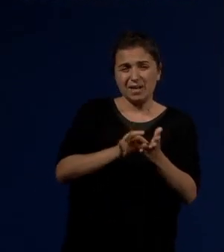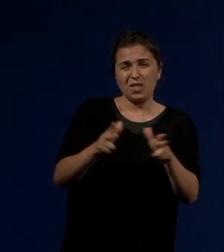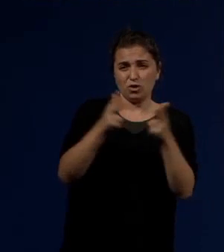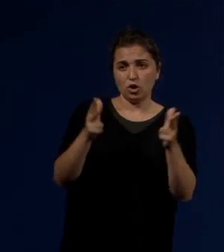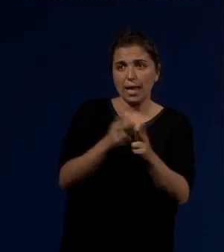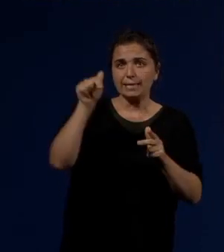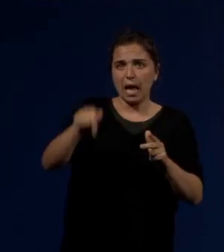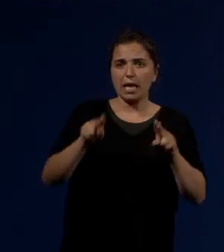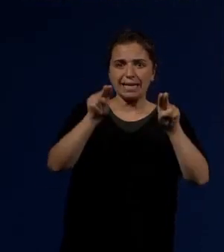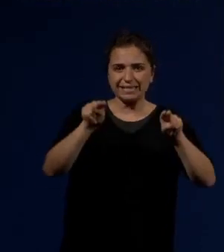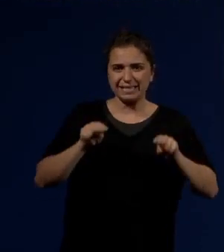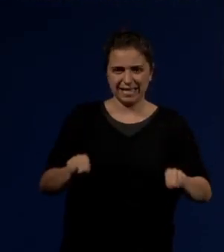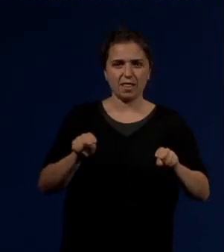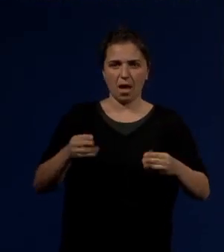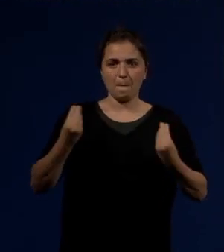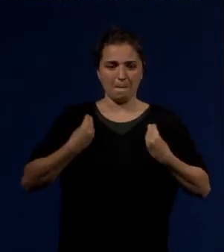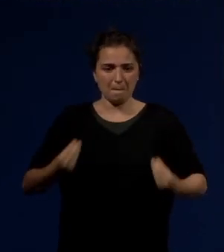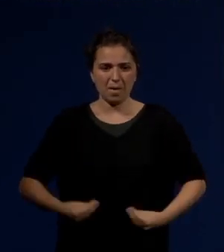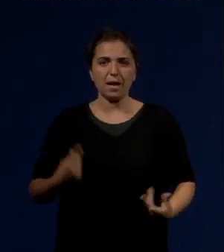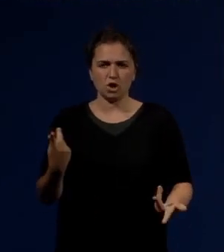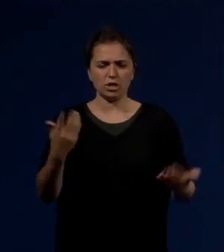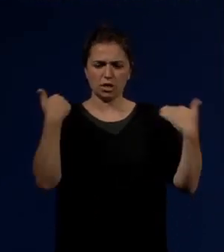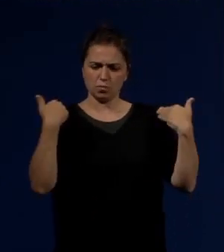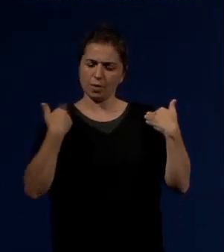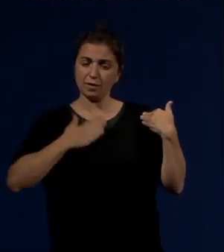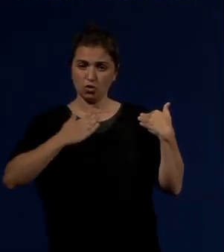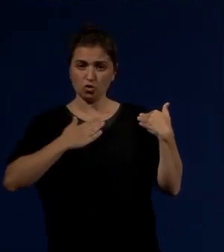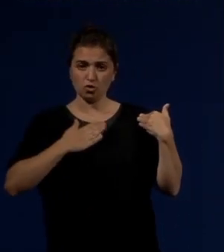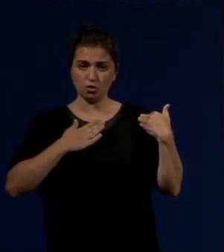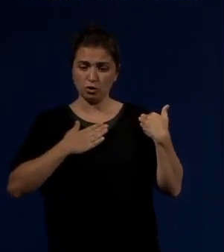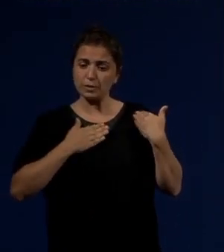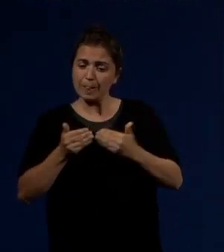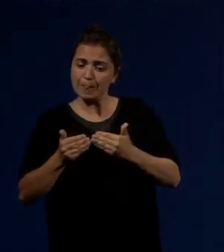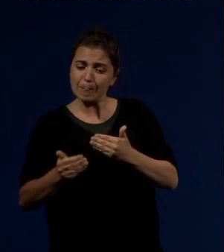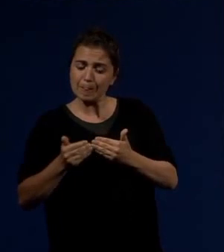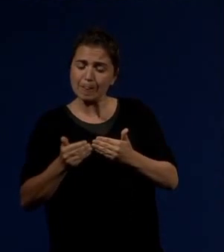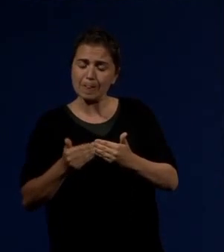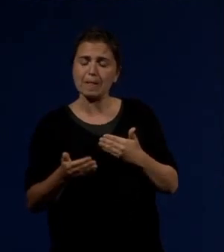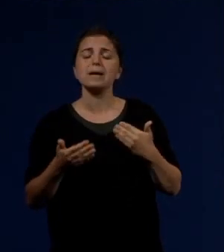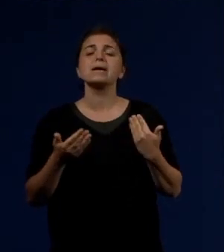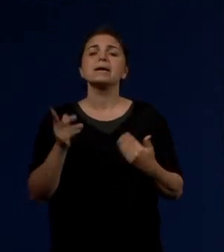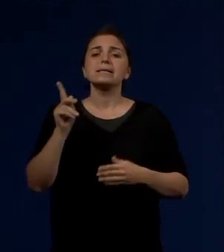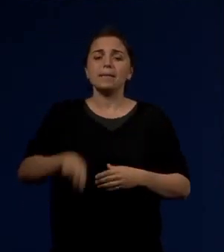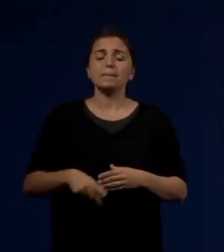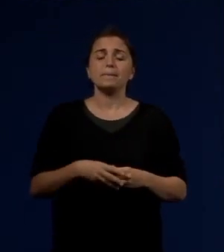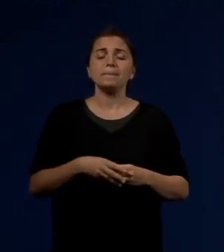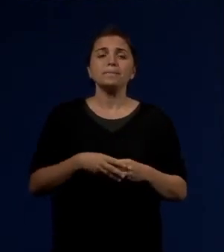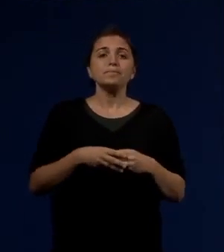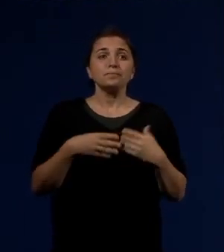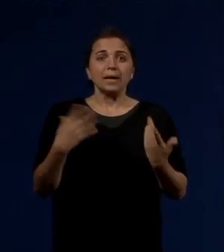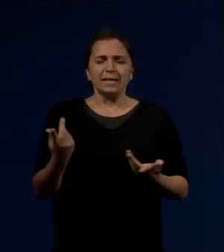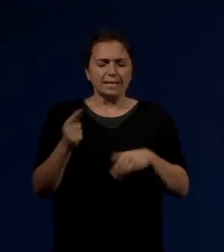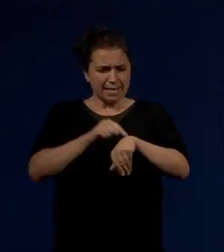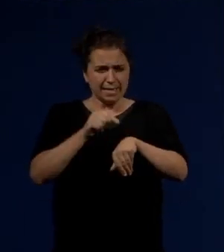Viveiro. Estamos a tempo tamén de facernos cargo, como debería de ser, da parte correspondente á residencia de Ribadeo. Aínda